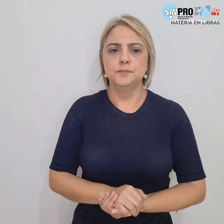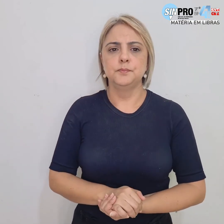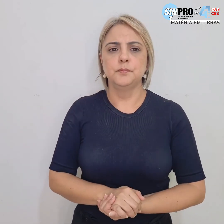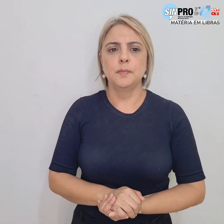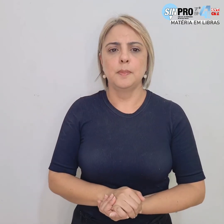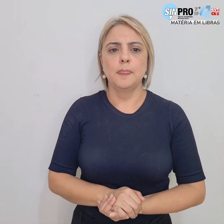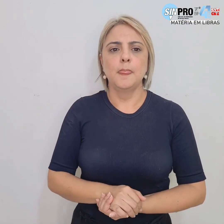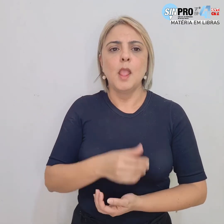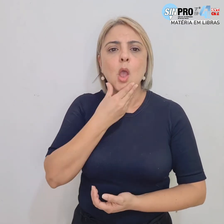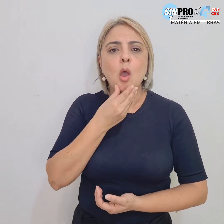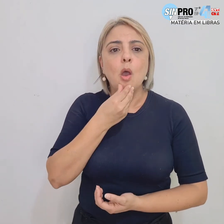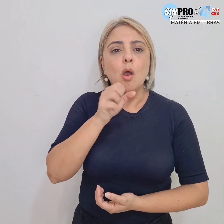Celso Niskier,